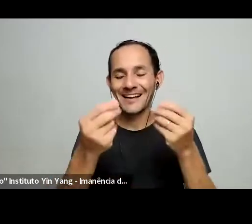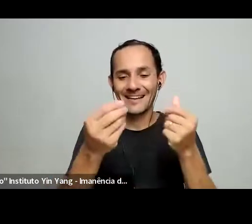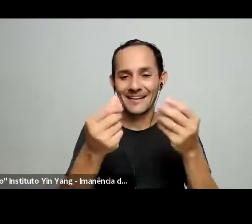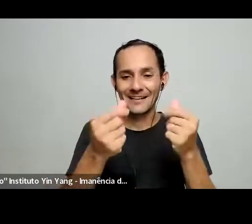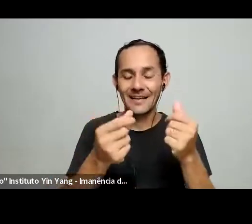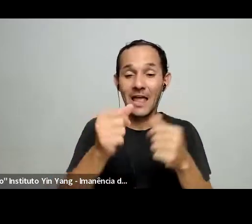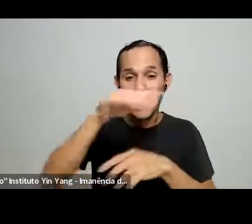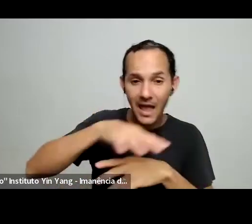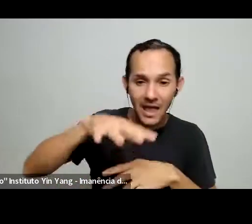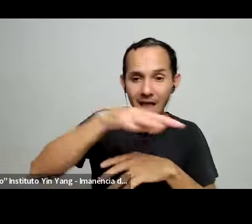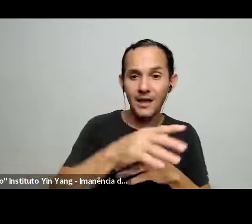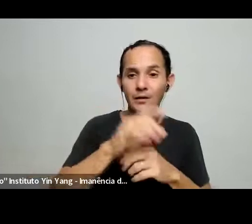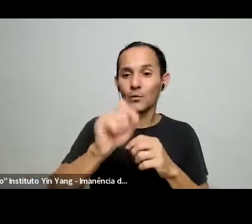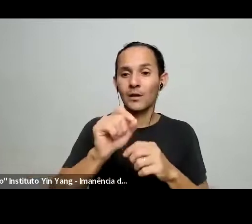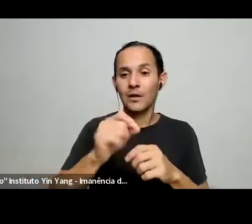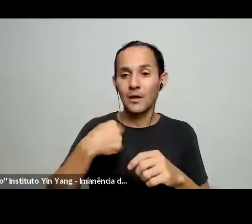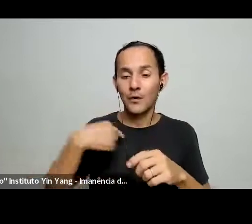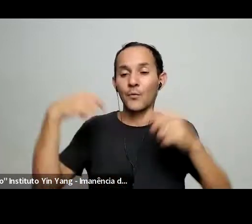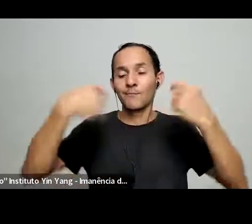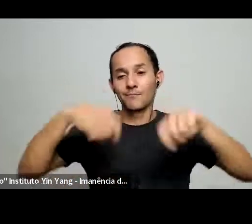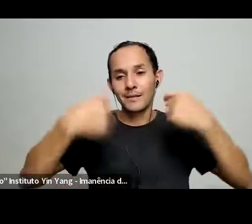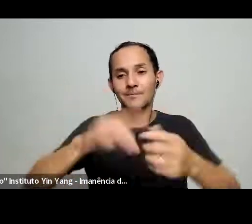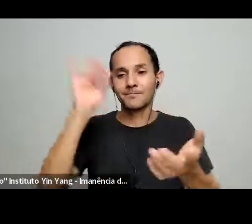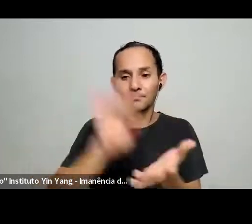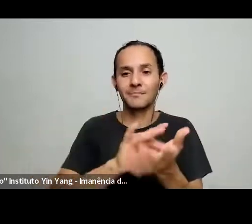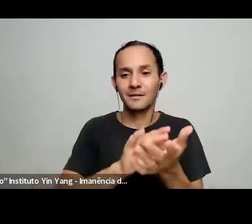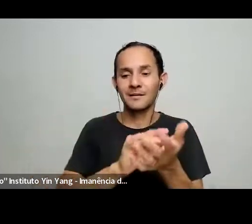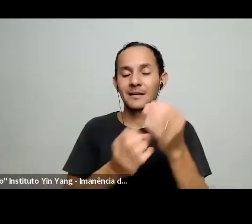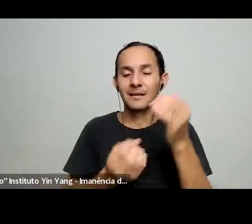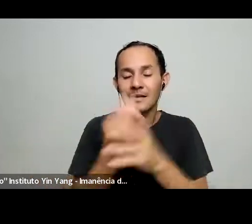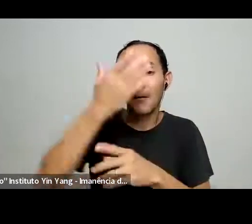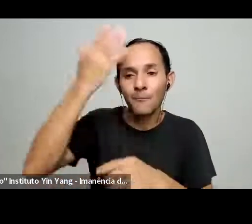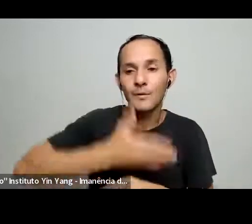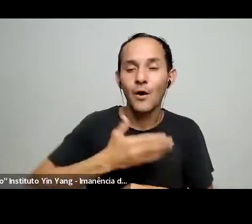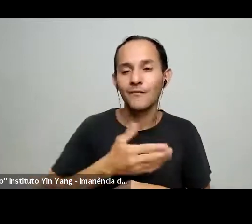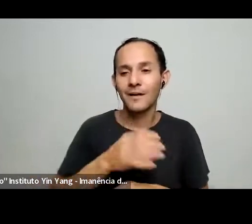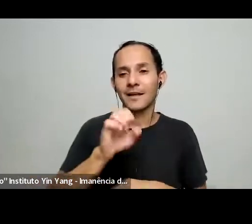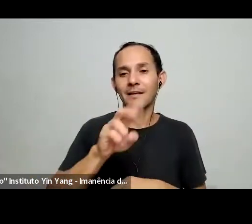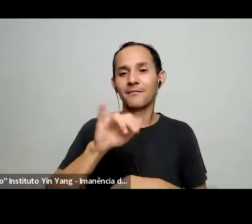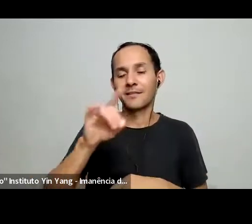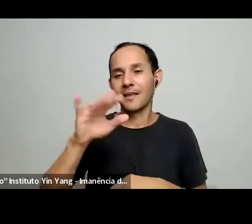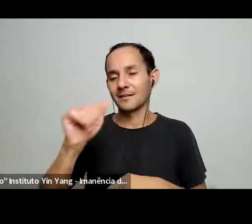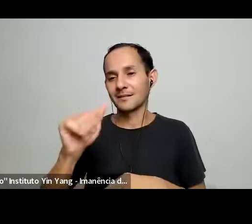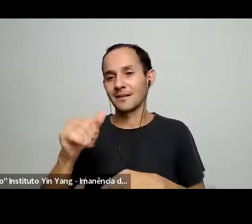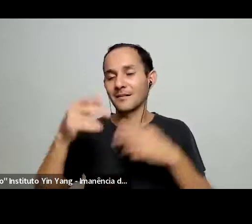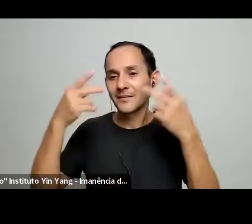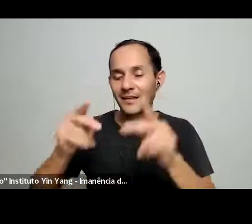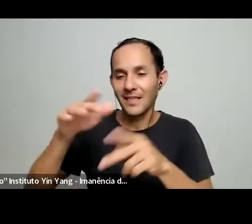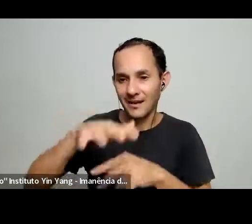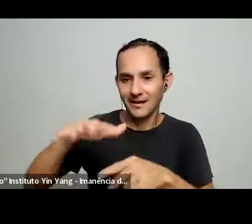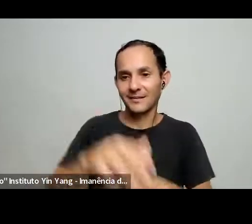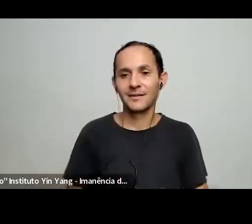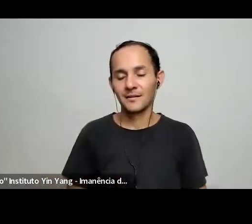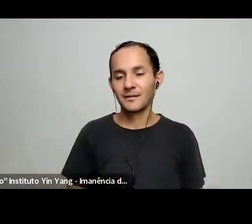as áreas onde eu mais preciso produzir evidência para aquela determinada área do